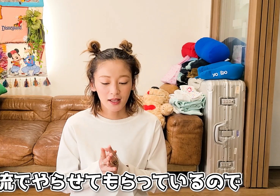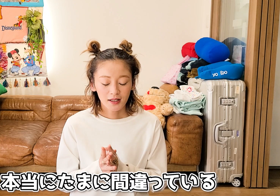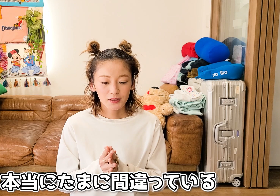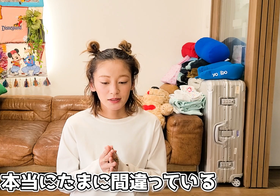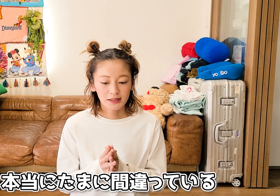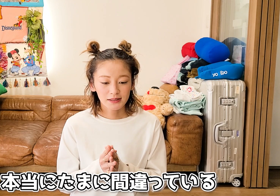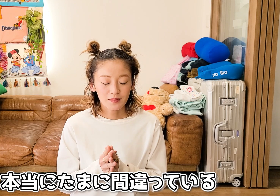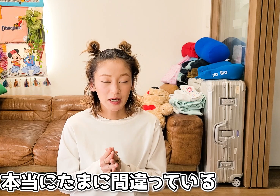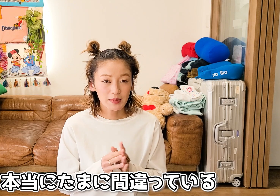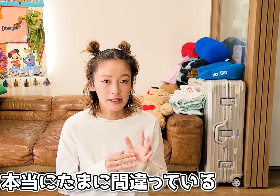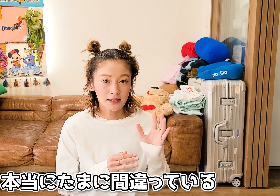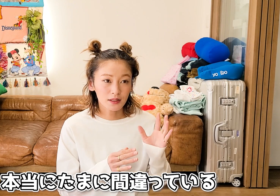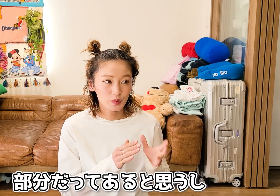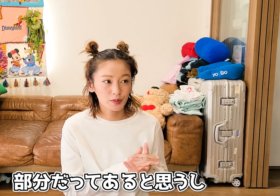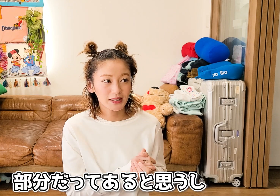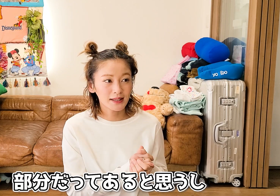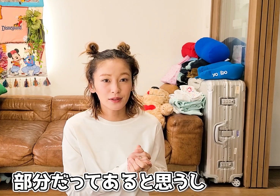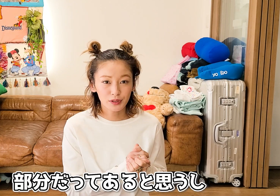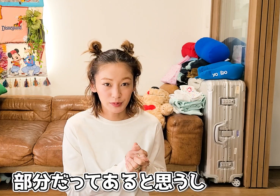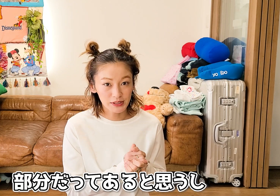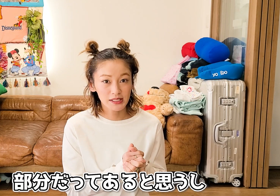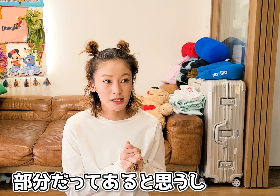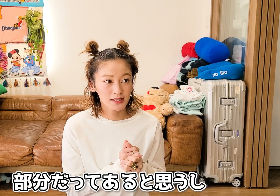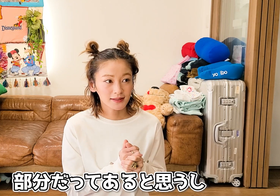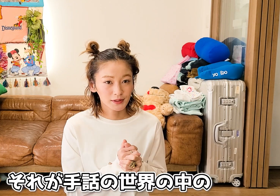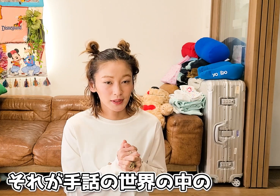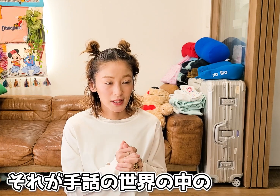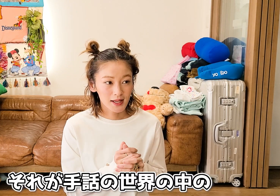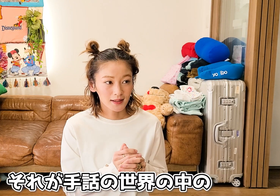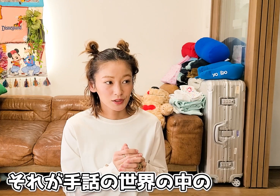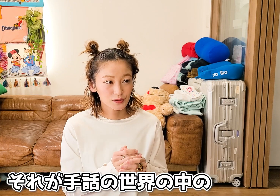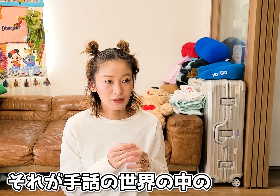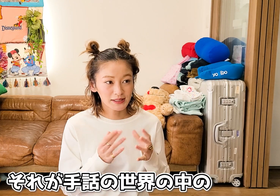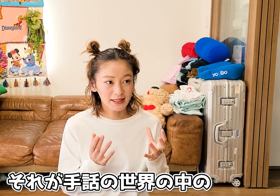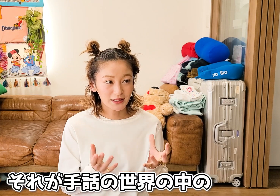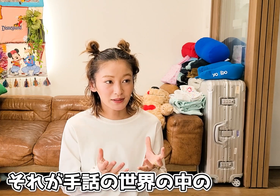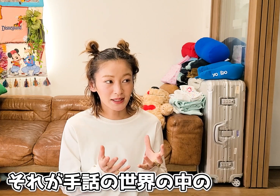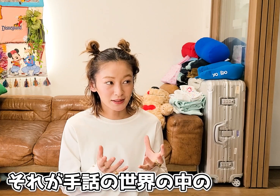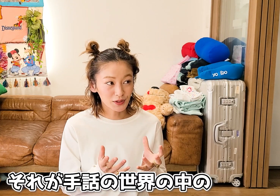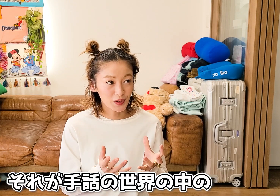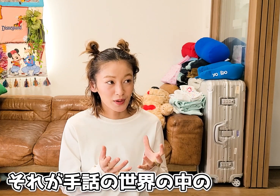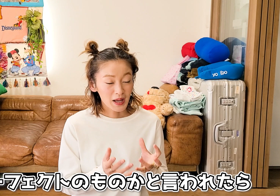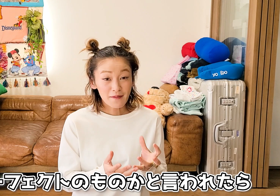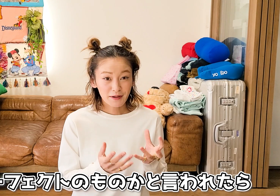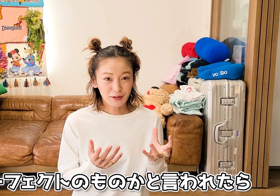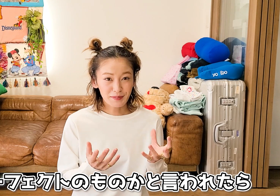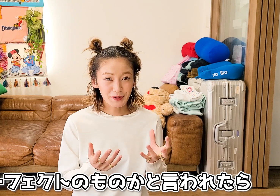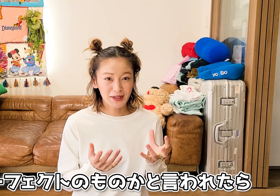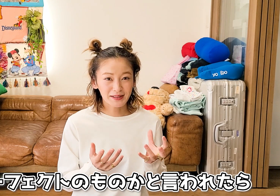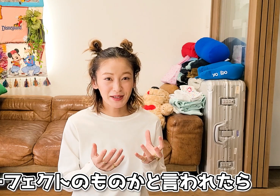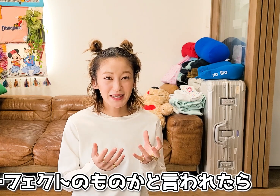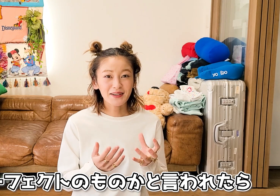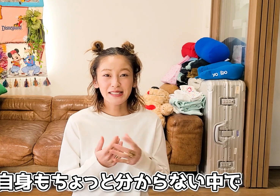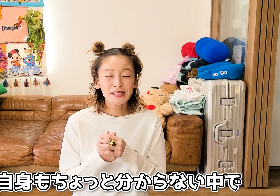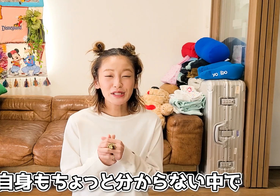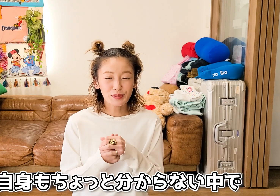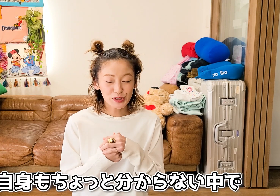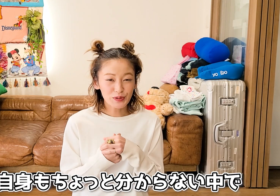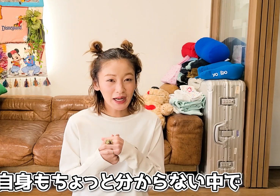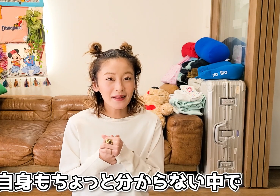本当たまに間違ってる部分だってあると思うし、それが手話の世界の中のパーフェクトなものかって言われたら、私自身もちょっとわかんない